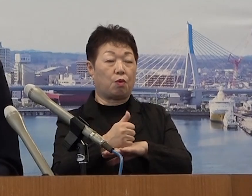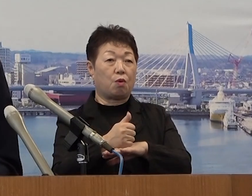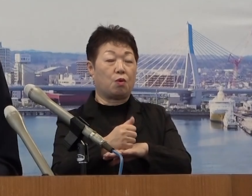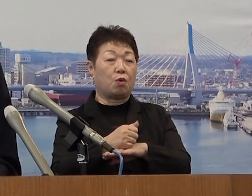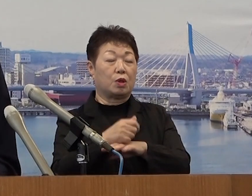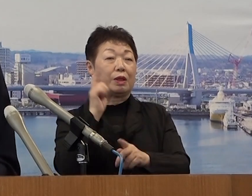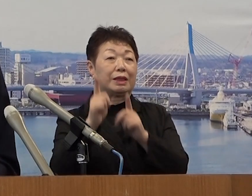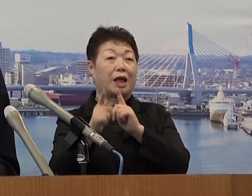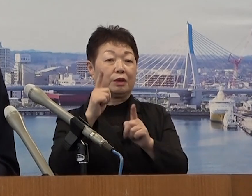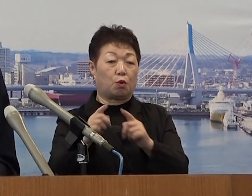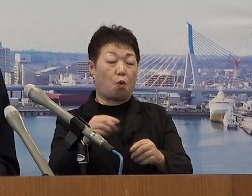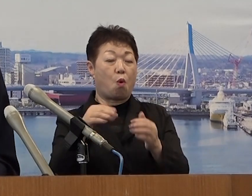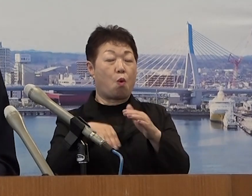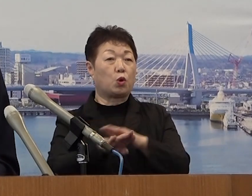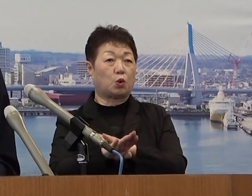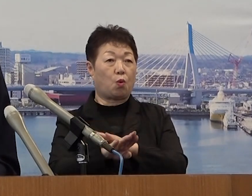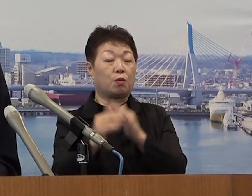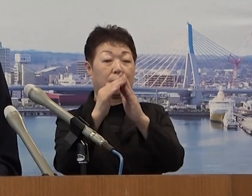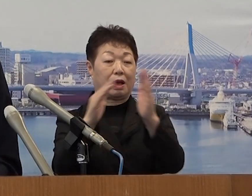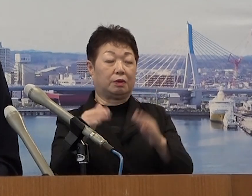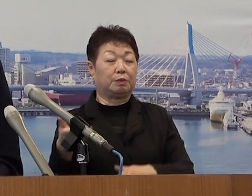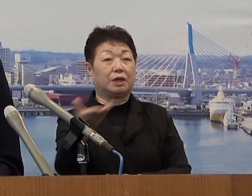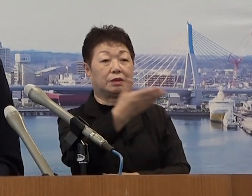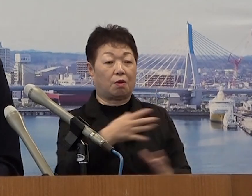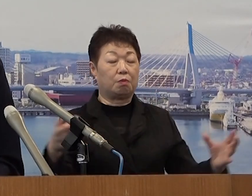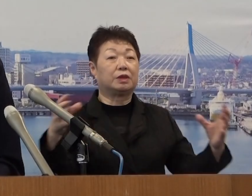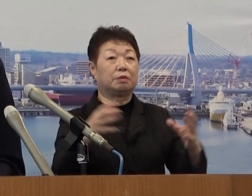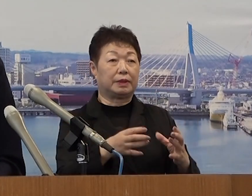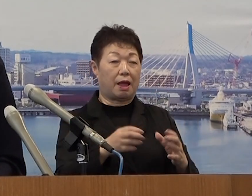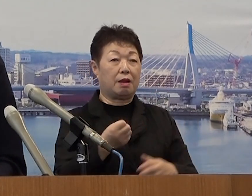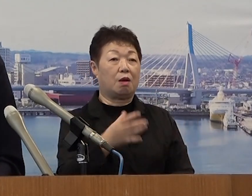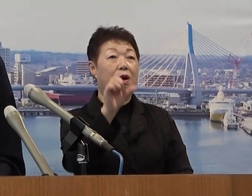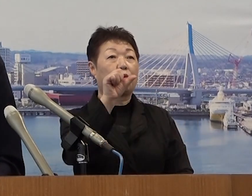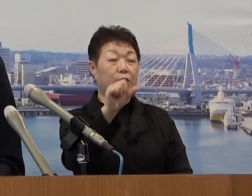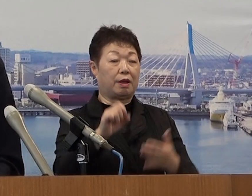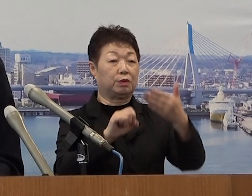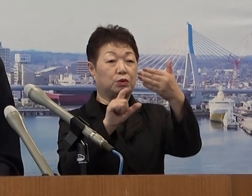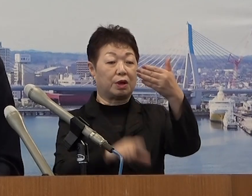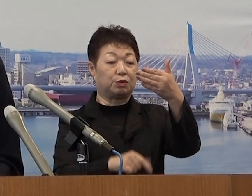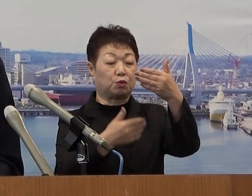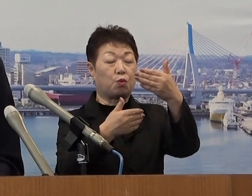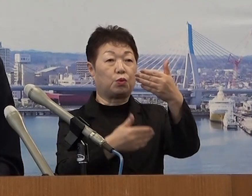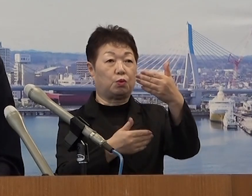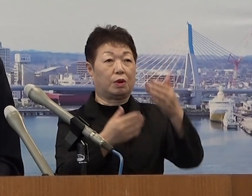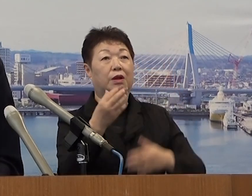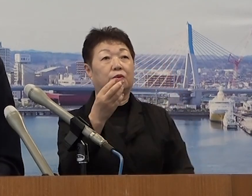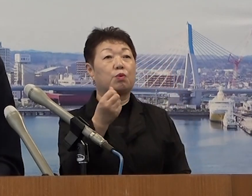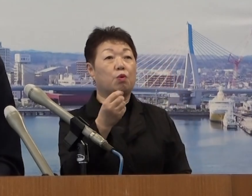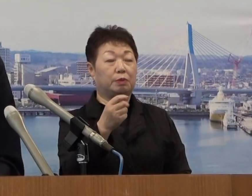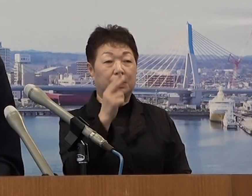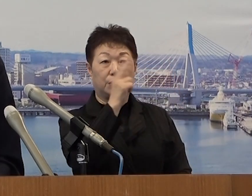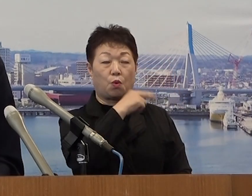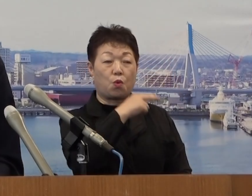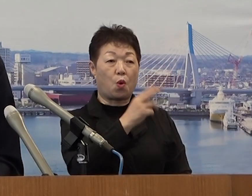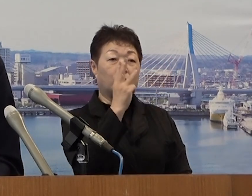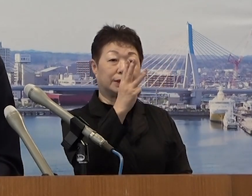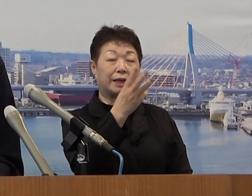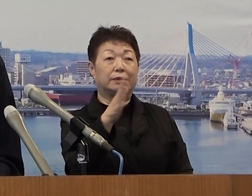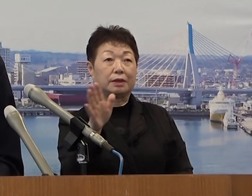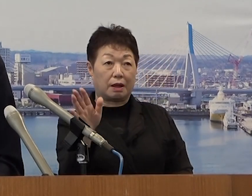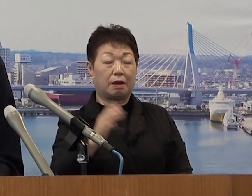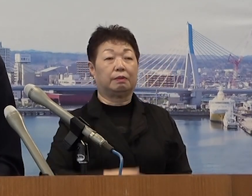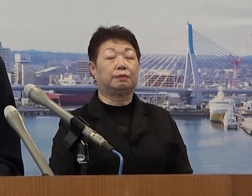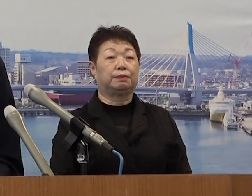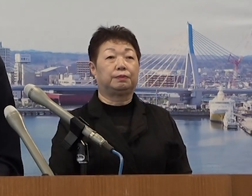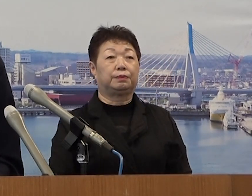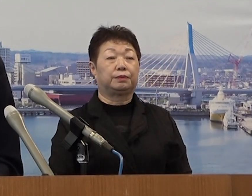太鼓保存会の方々を招致いたしまして、令和5年9月9日土曜日午後3時から、